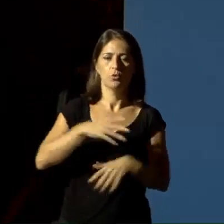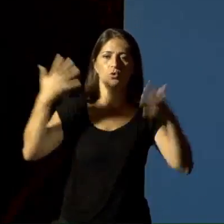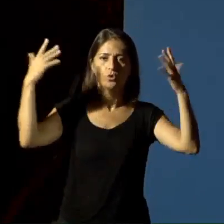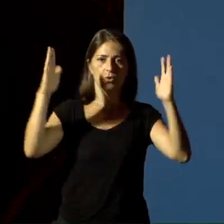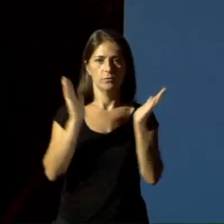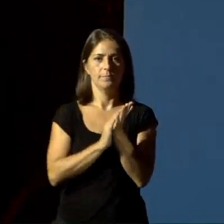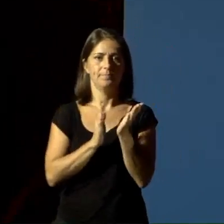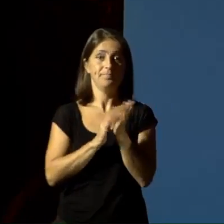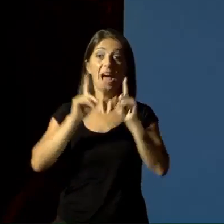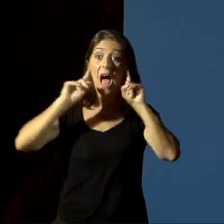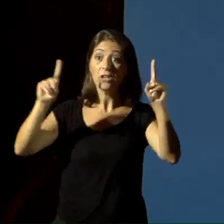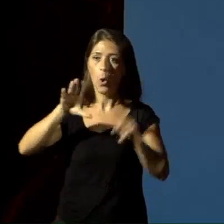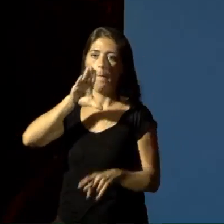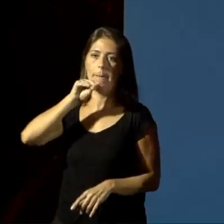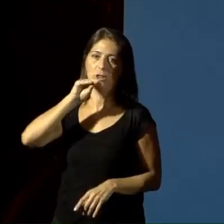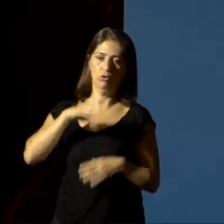Caso Patos,